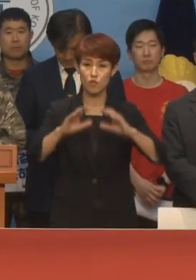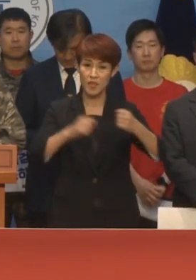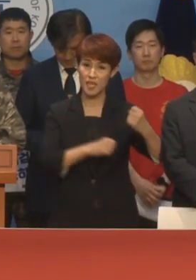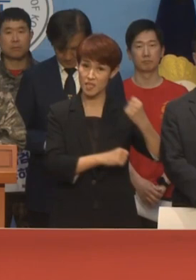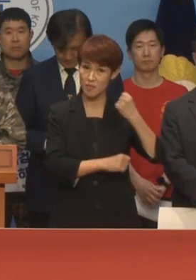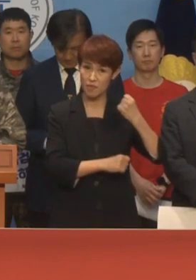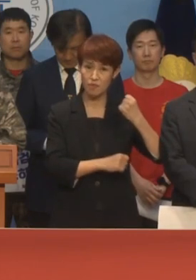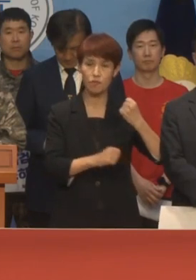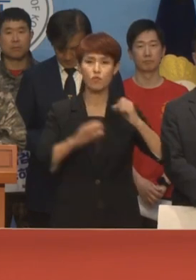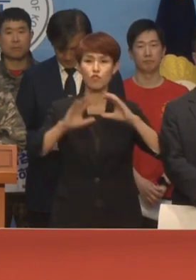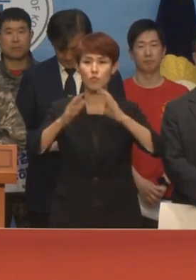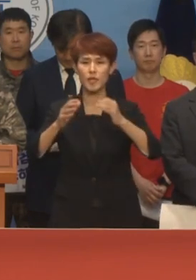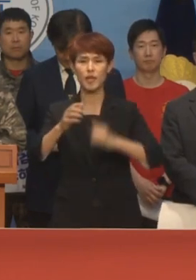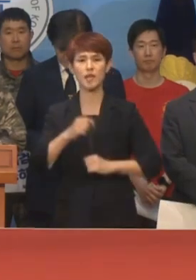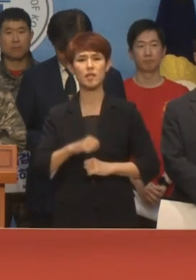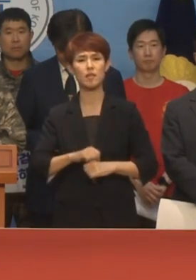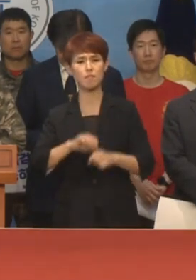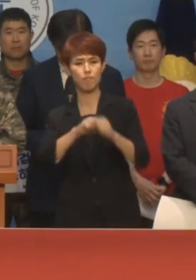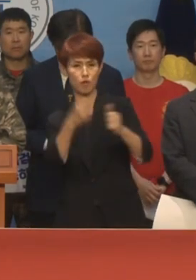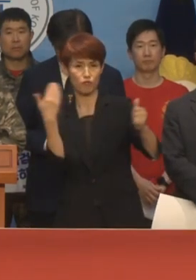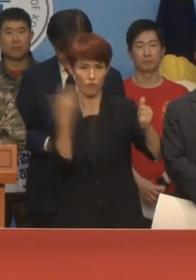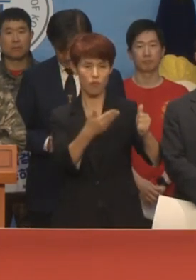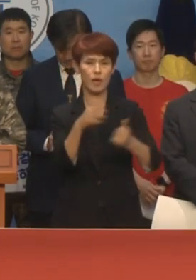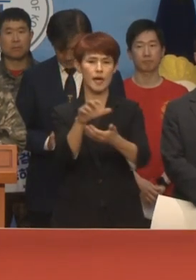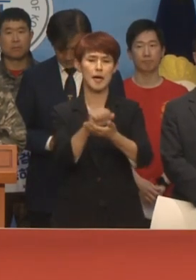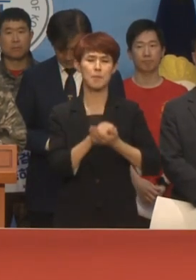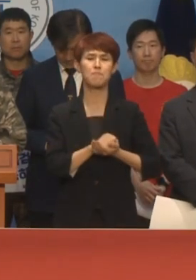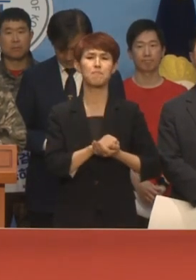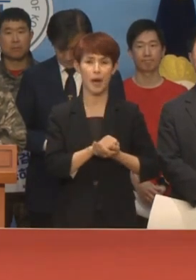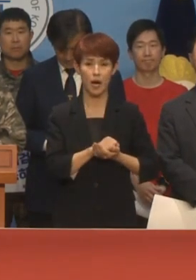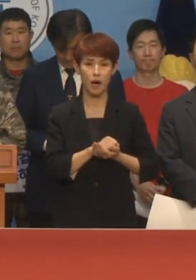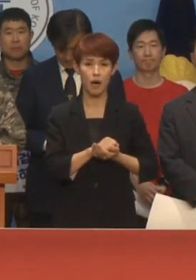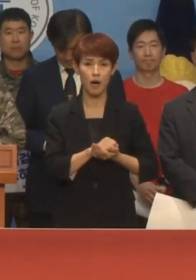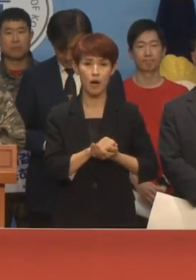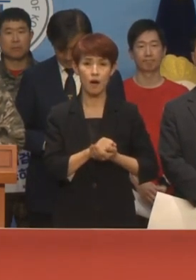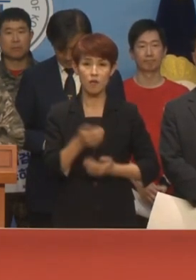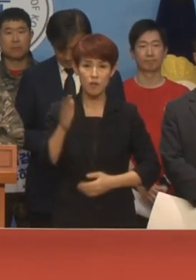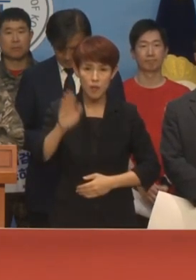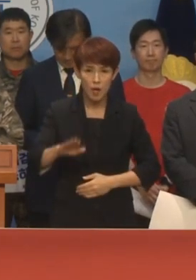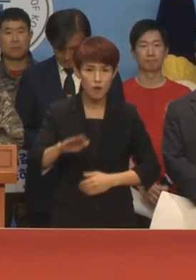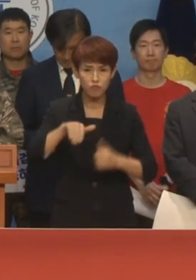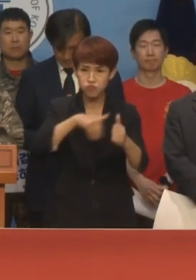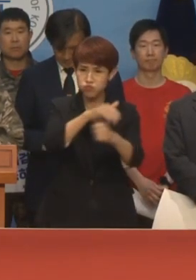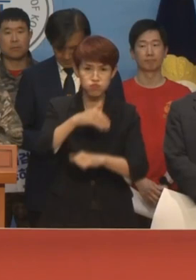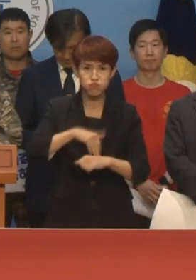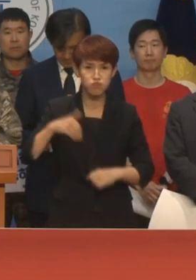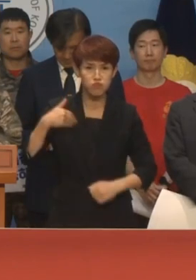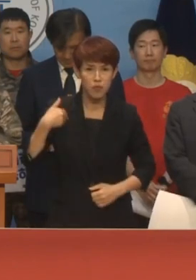국민의힘은 국민의 준엄한 심판을 받았음에도 사리 분별을 못하고